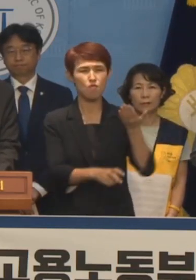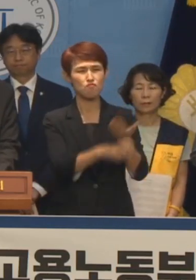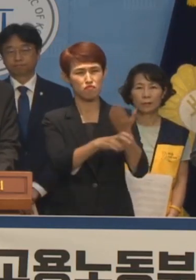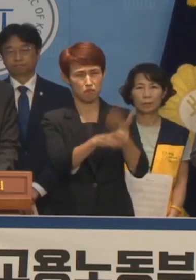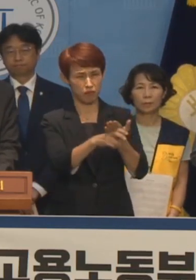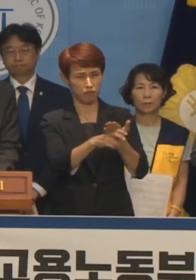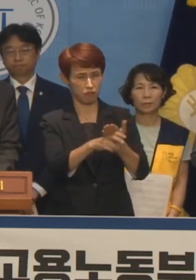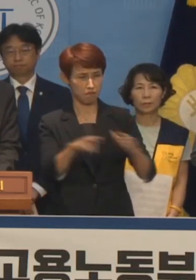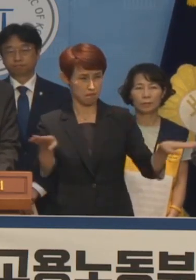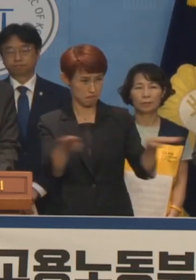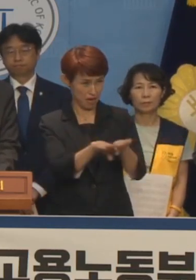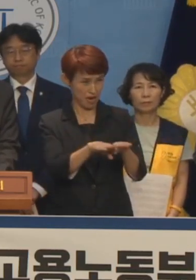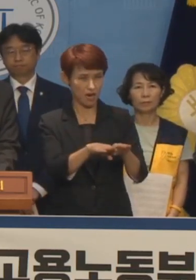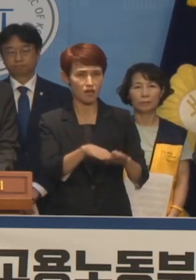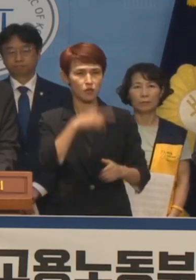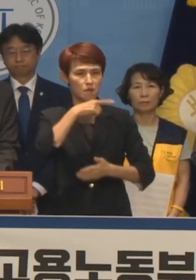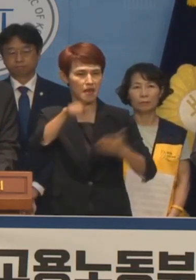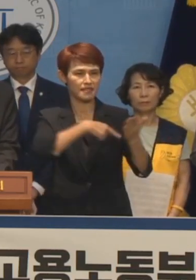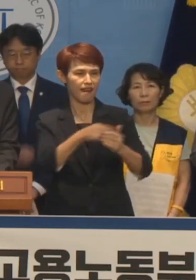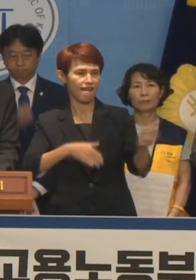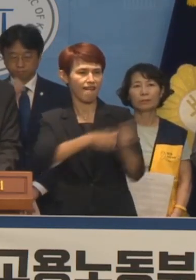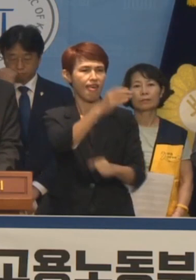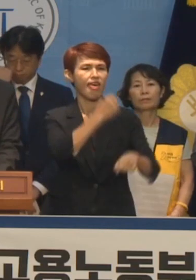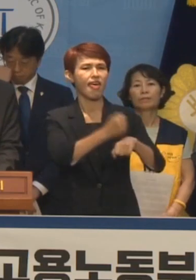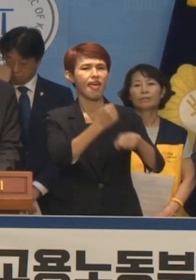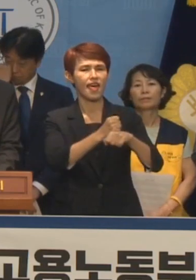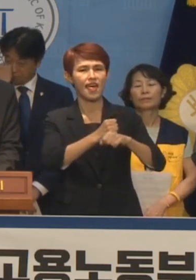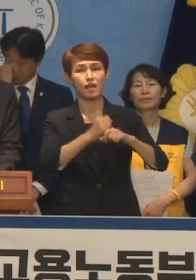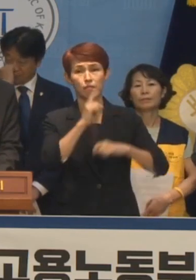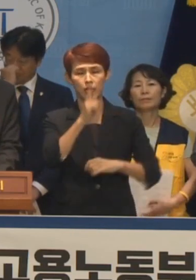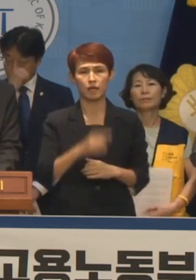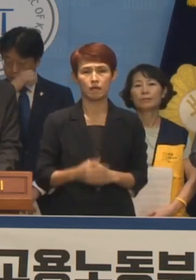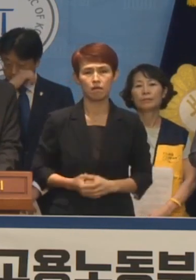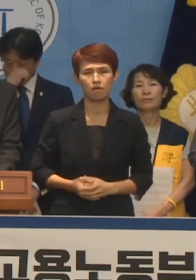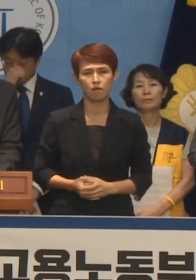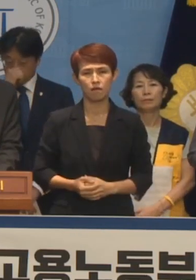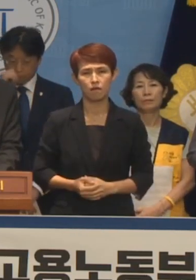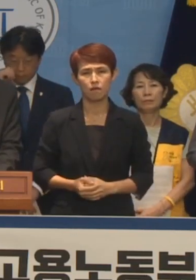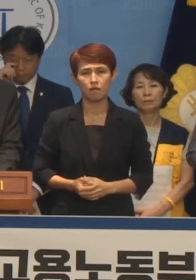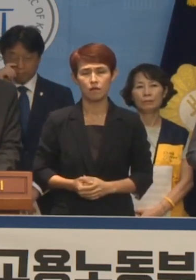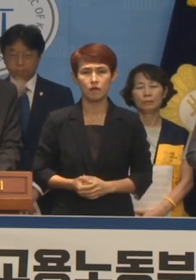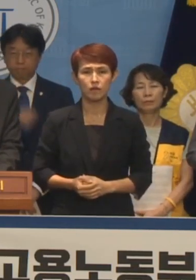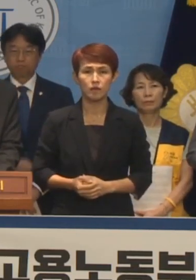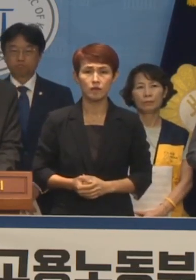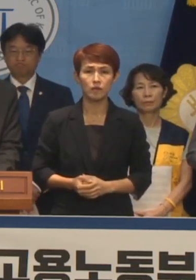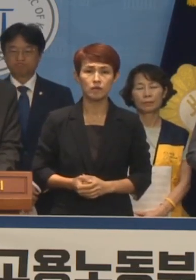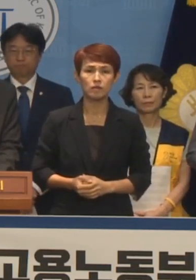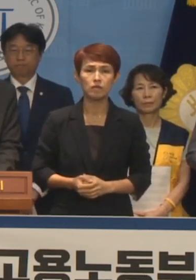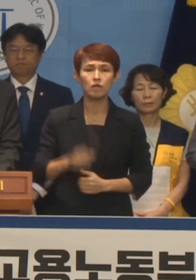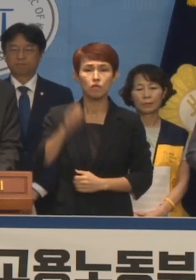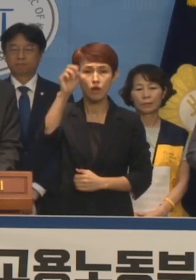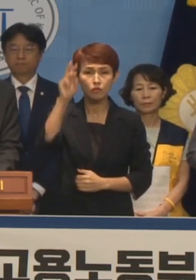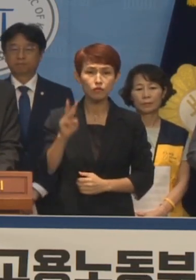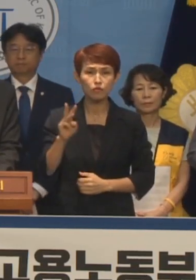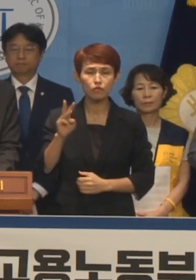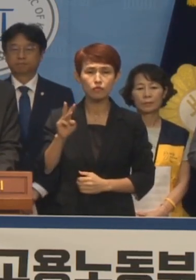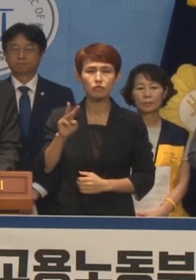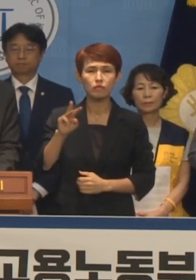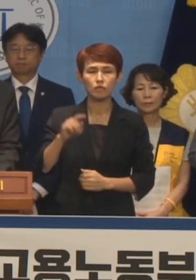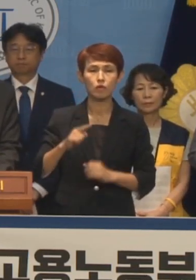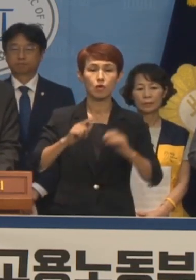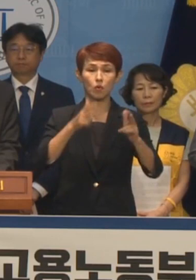손배 폭탄이 특효약이라면서 또 경사노위 위원장으로 있던 작년에는 광주 글로벌 모터스